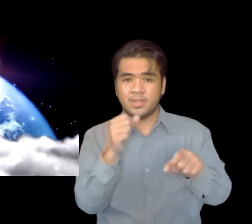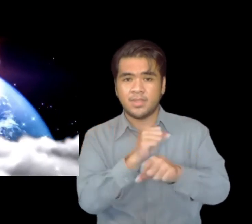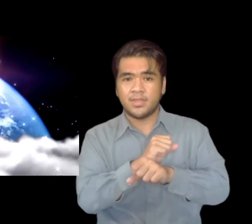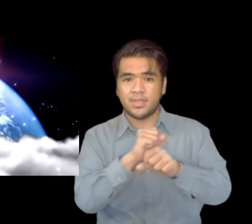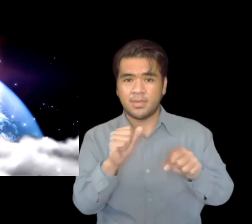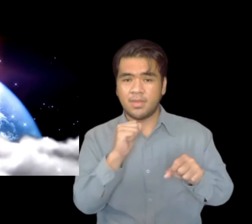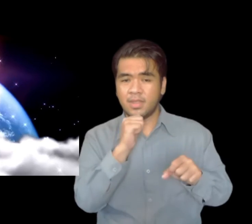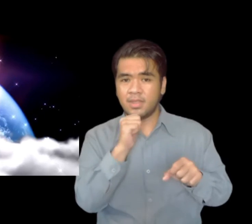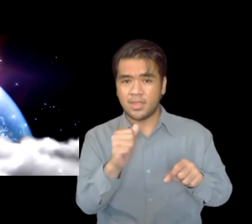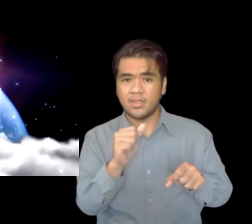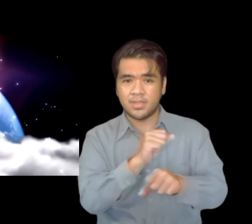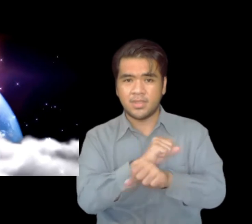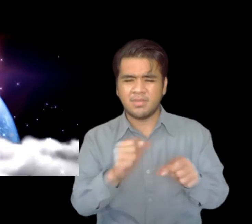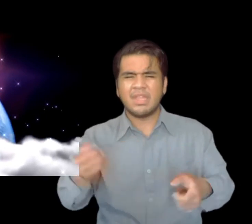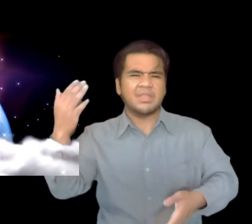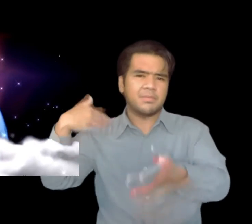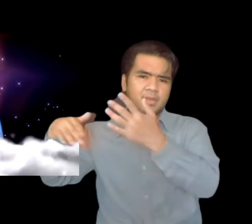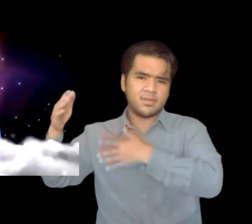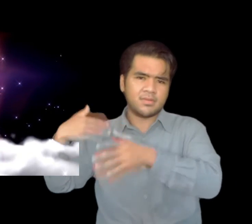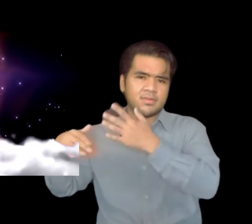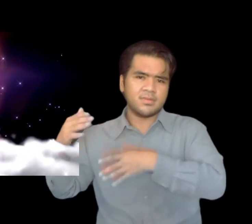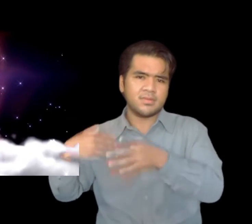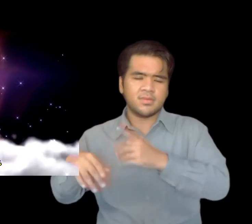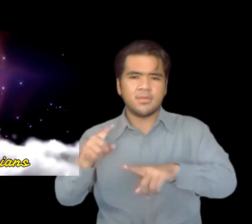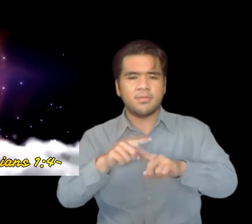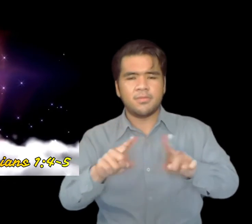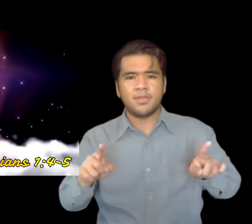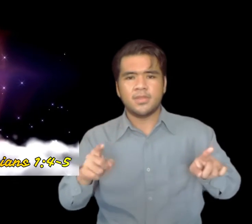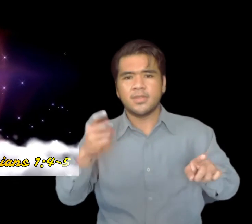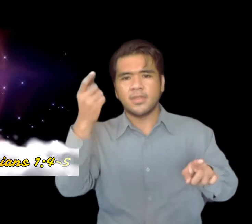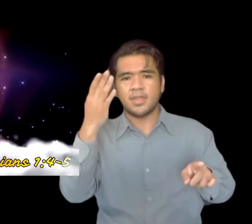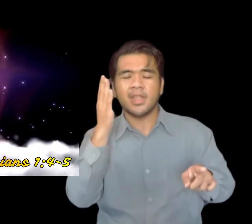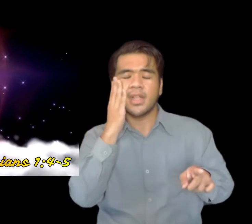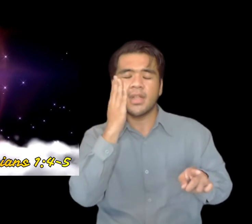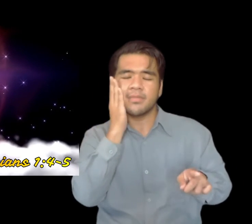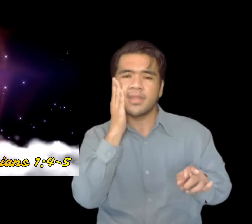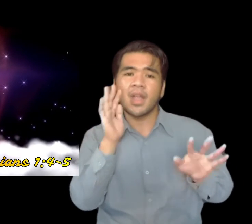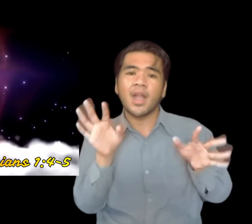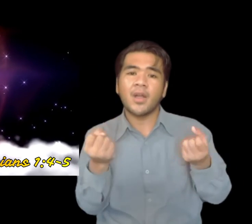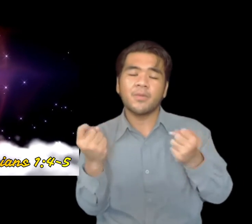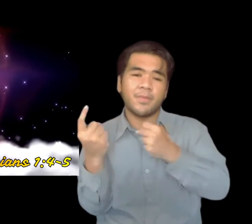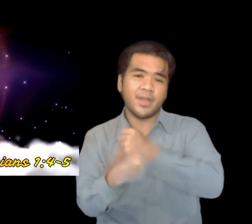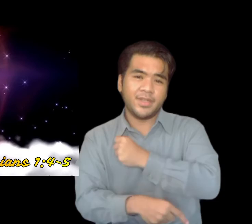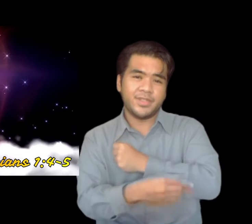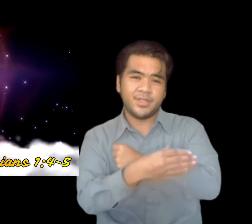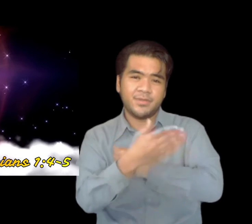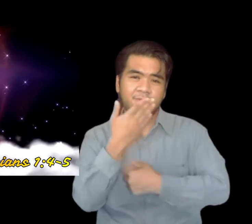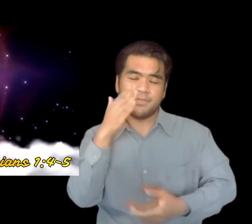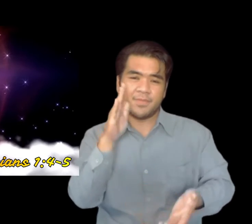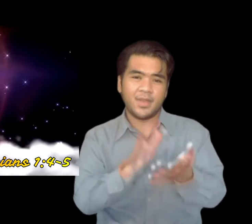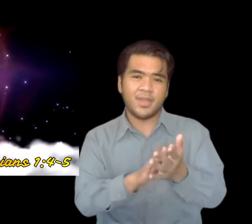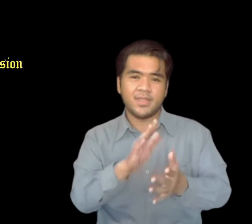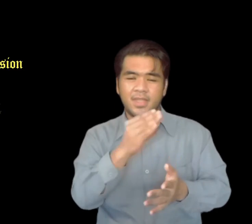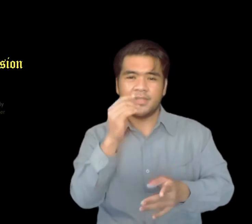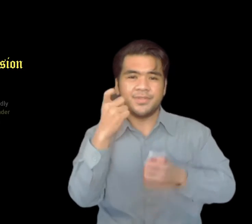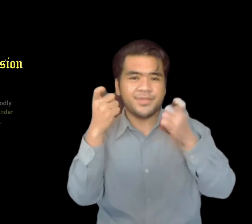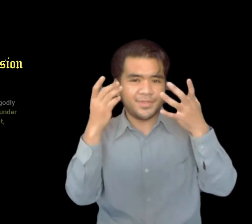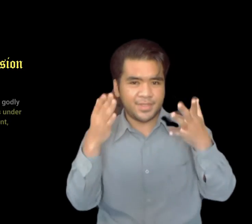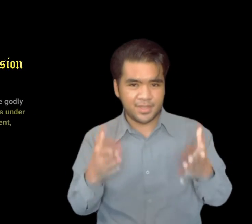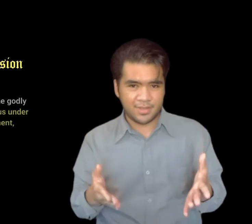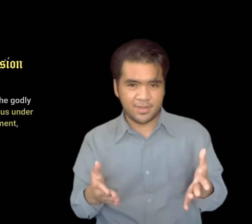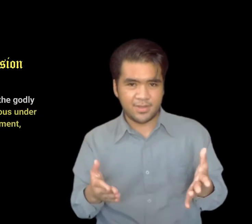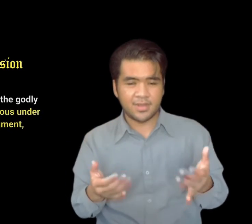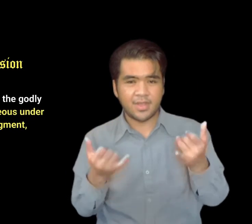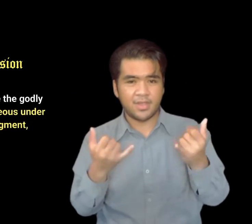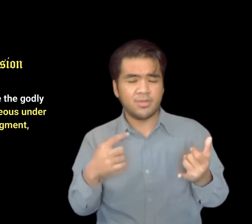kapatid, alam na po ng Diyos kung sino ang maliligtas at kung sino ang hindi bago pa man likhain ang sanlibutan. At alam